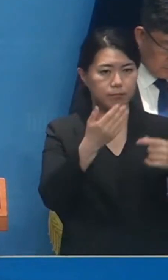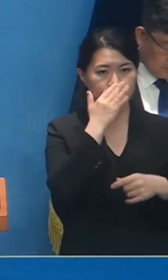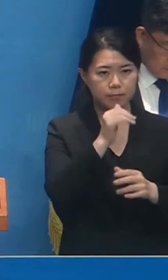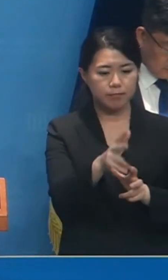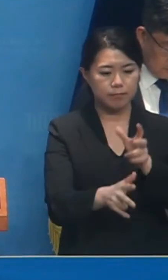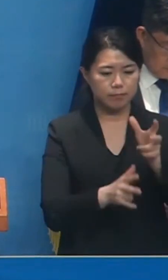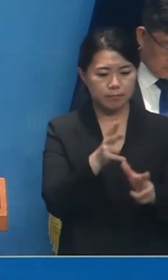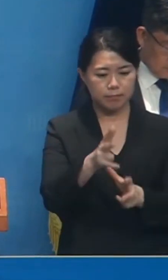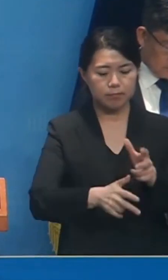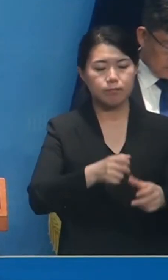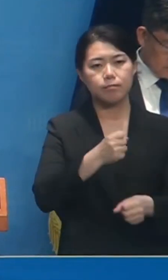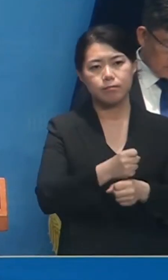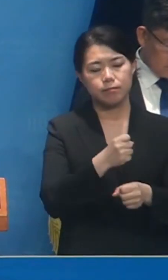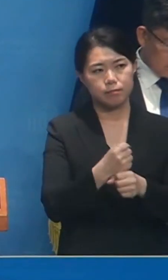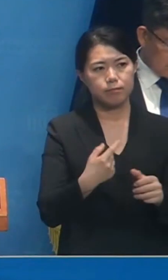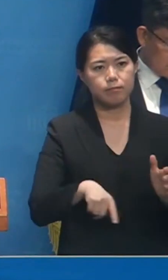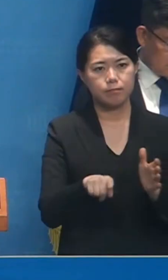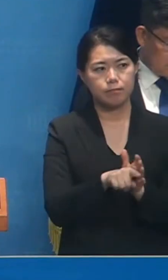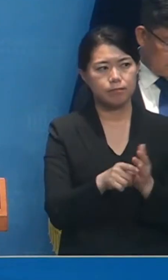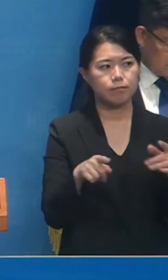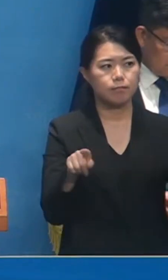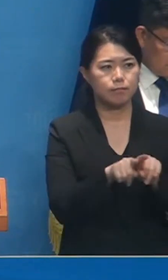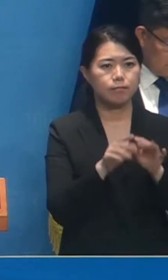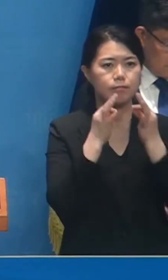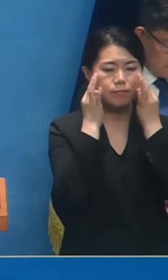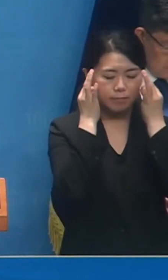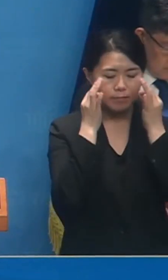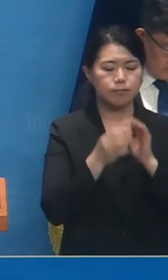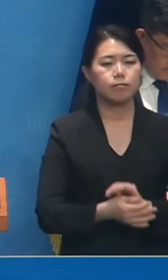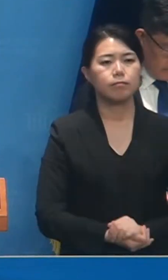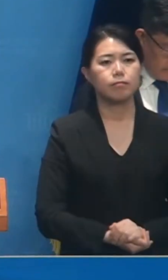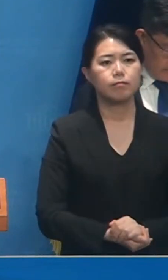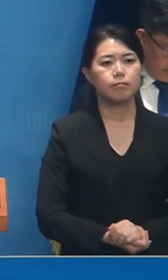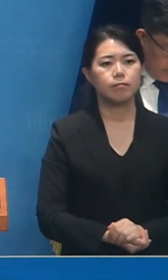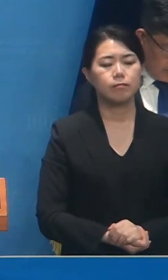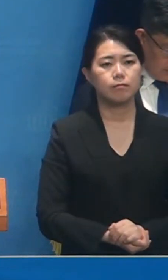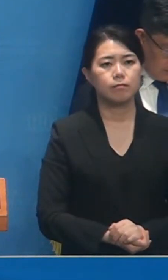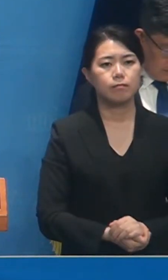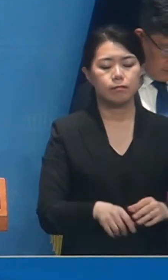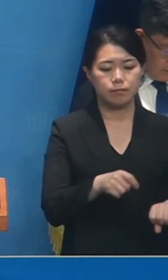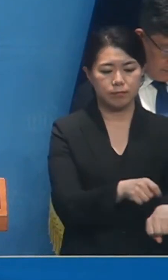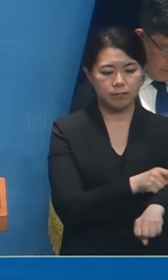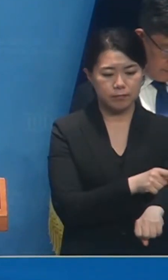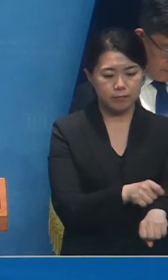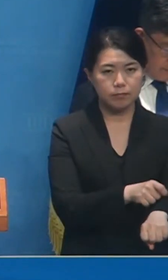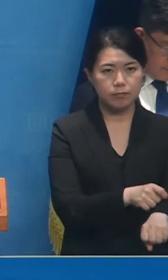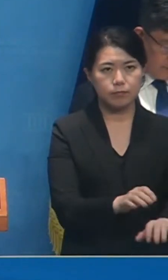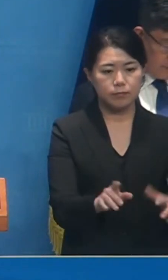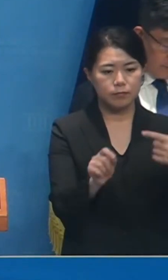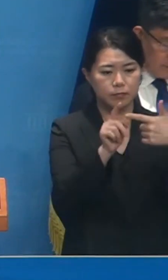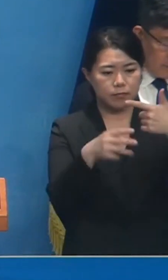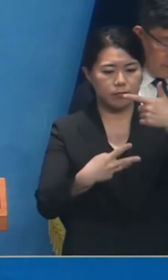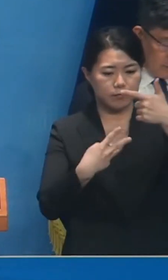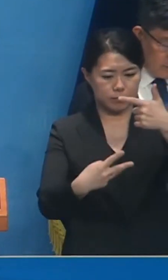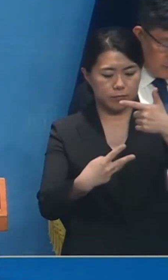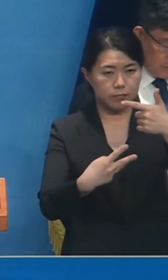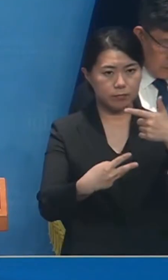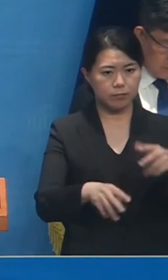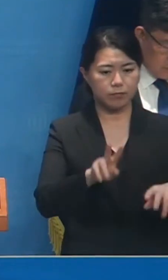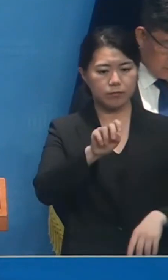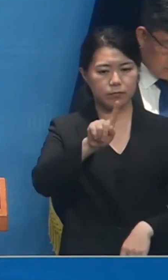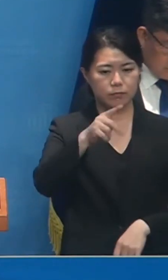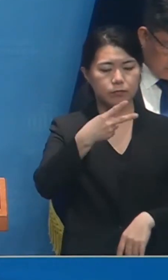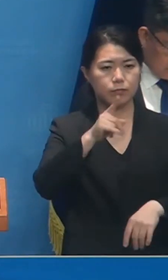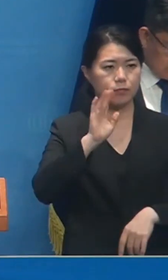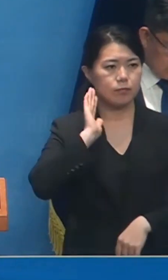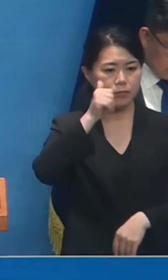산업 생태계를 구축하기 위한 공동의 노력을 시작하고자 합니다. 특히 오는 6월 3일 치러지는 21대